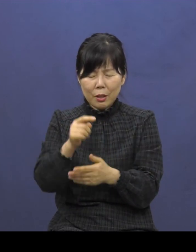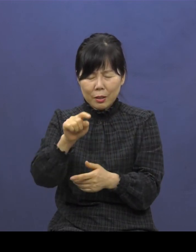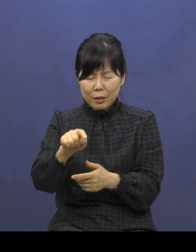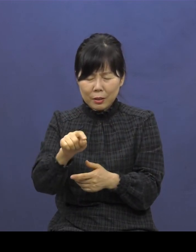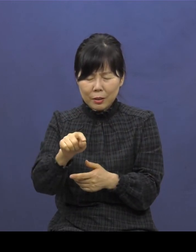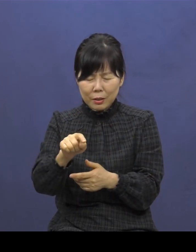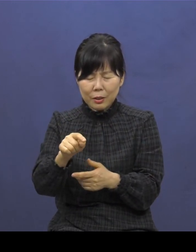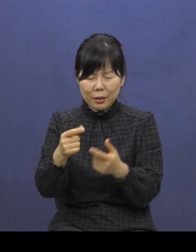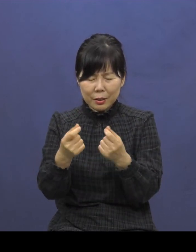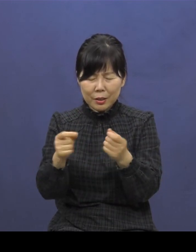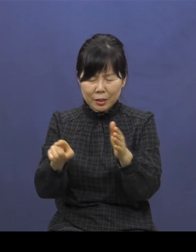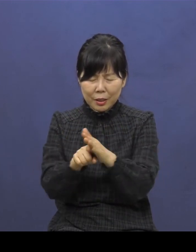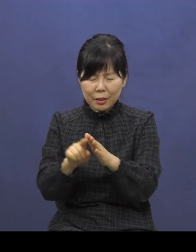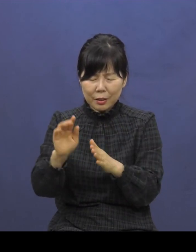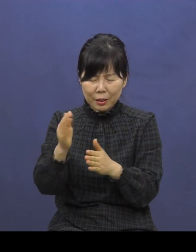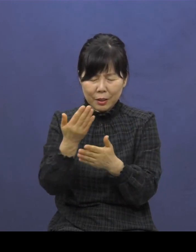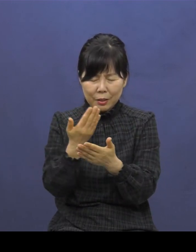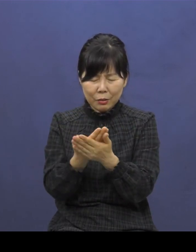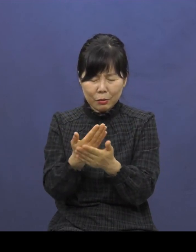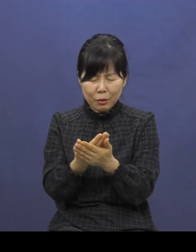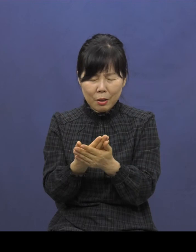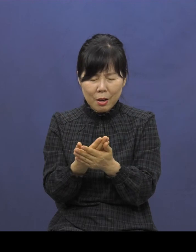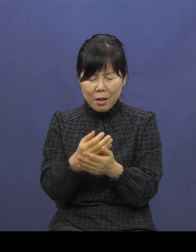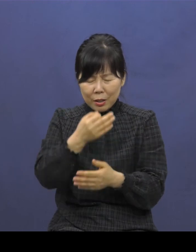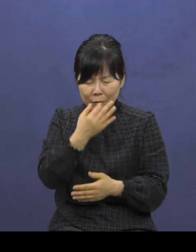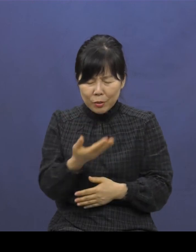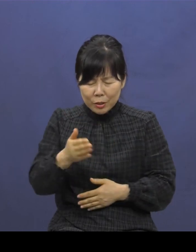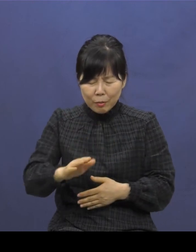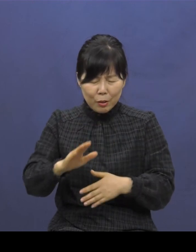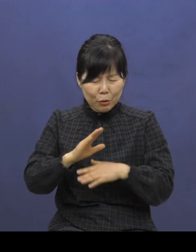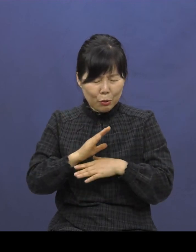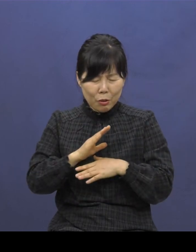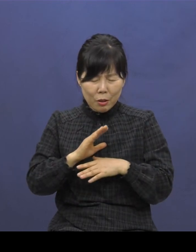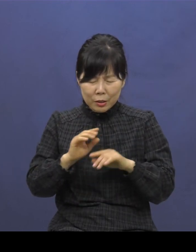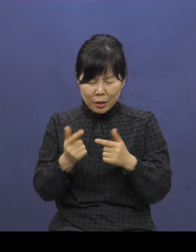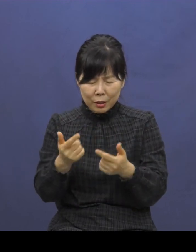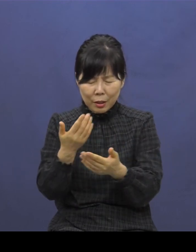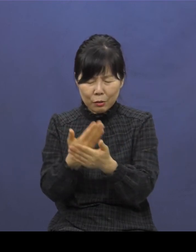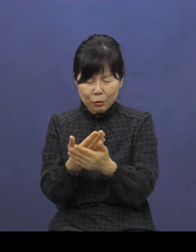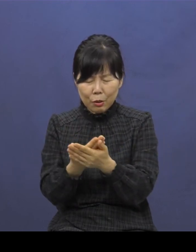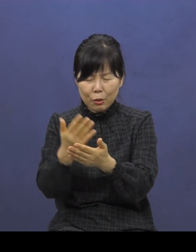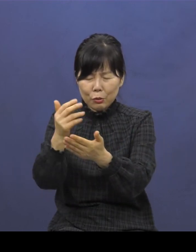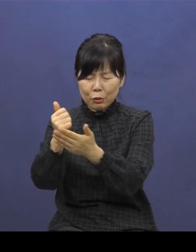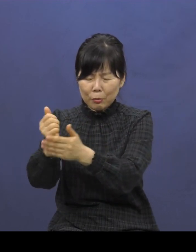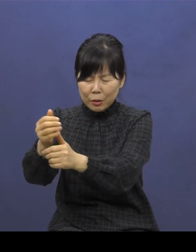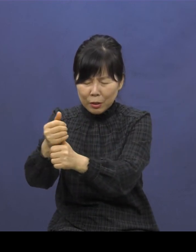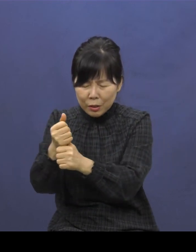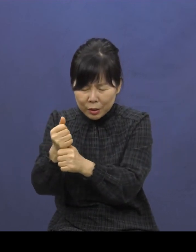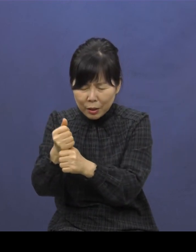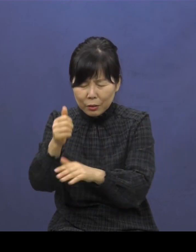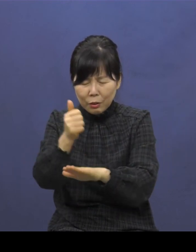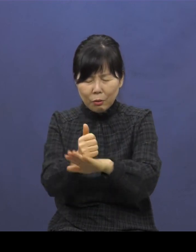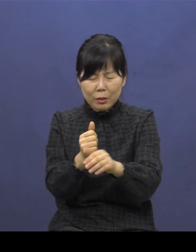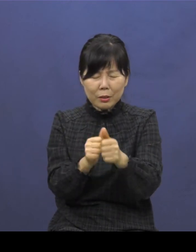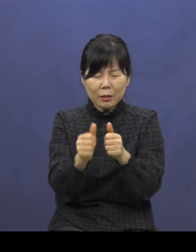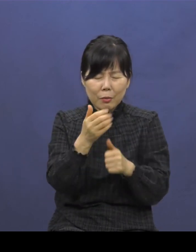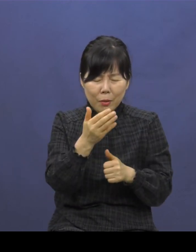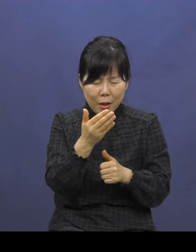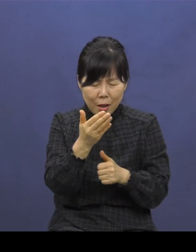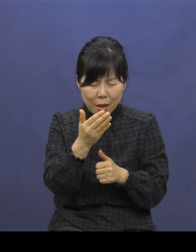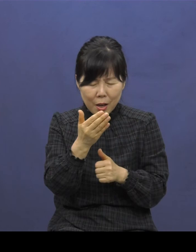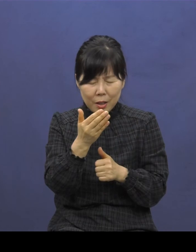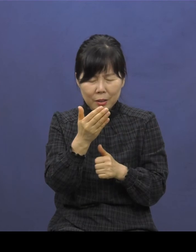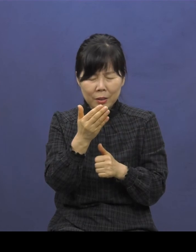역사하여 주시옵소서. 그런 신앙 되게 하여 주옵소서. 너무나 많이 힘들지만 두려워하지 않게 도와주시고 주를 의지하고 나가는 가운데 오히려 승리한